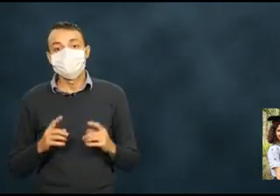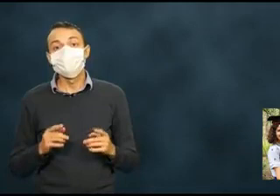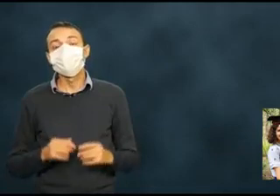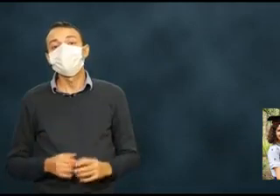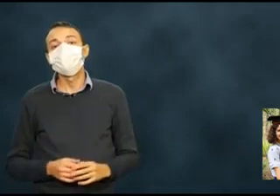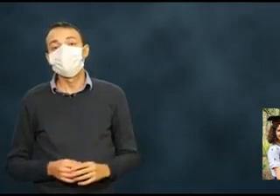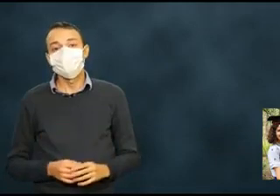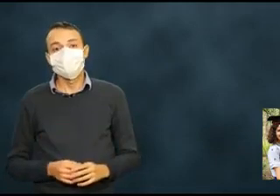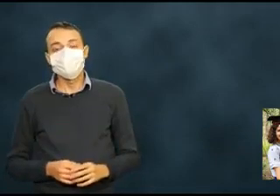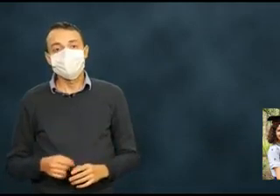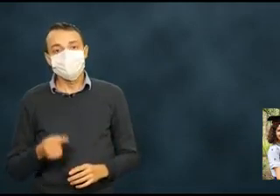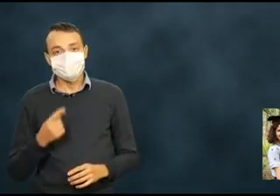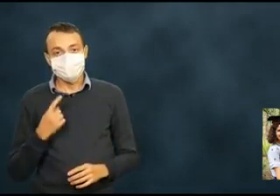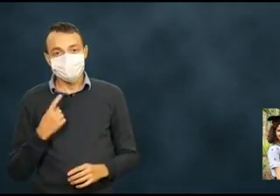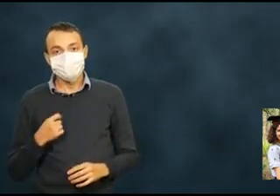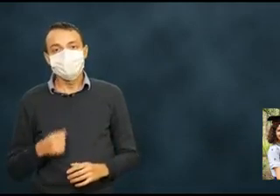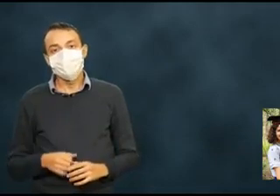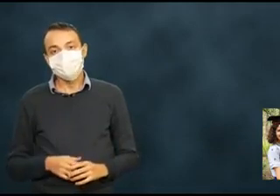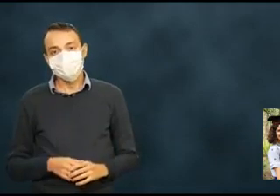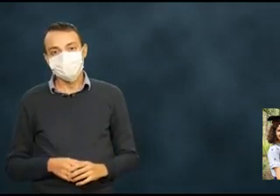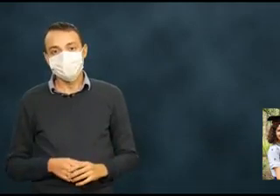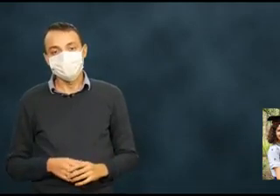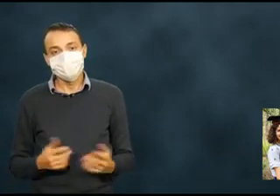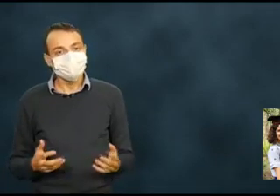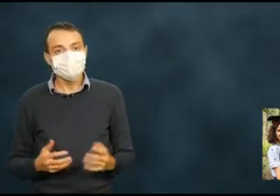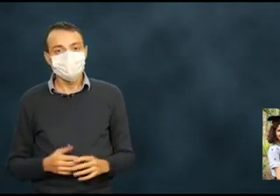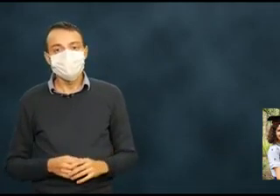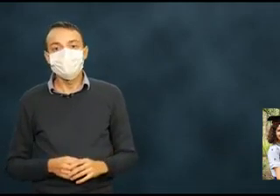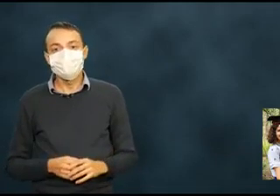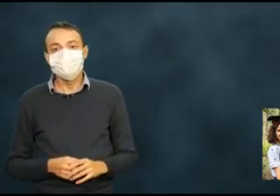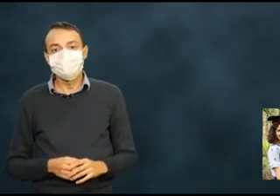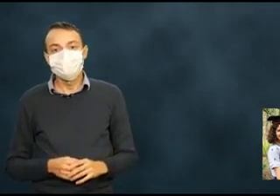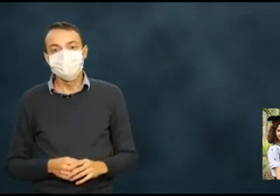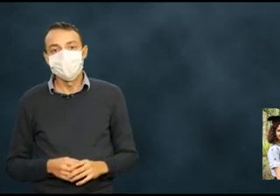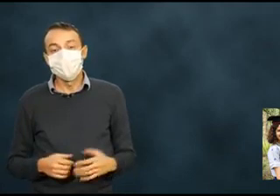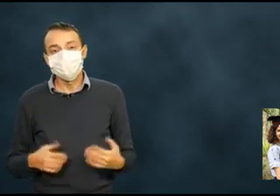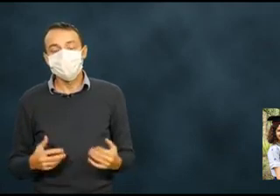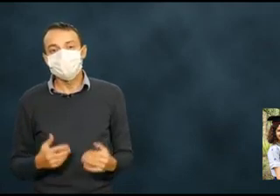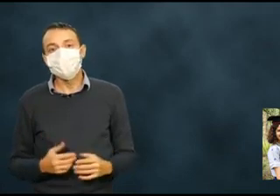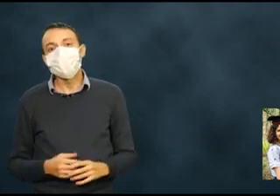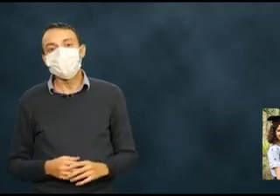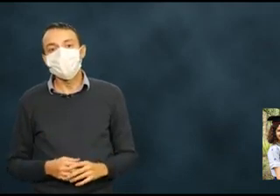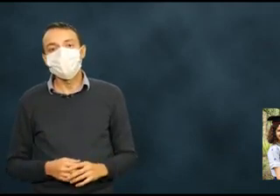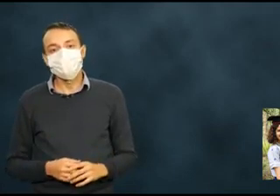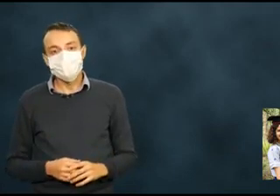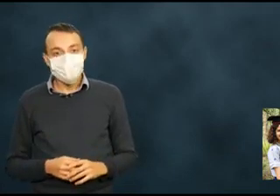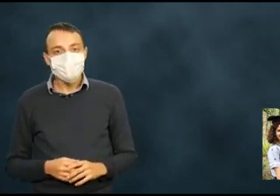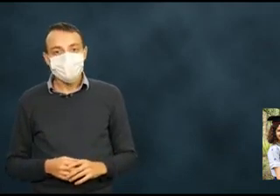Mulți dintre noi ne plângem pentru că trebuie să purtăm masca aceasta pentru o scurtă perioadă de timp. Dar sunt alții care duc lupte mult mai